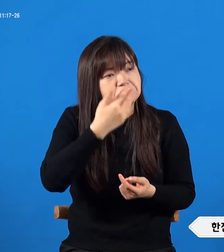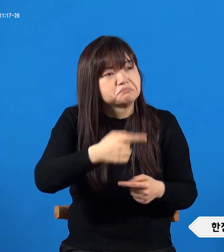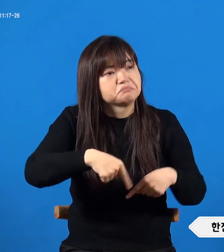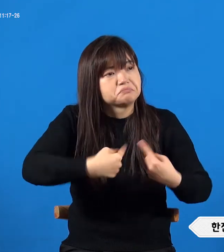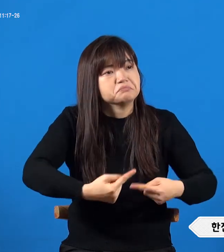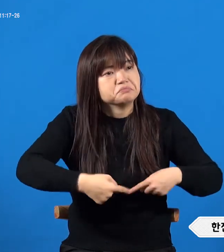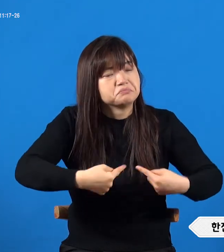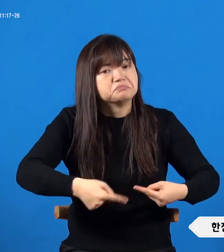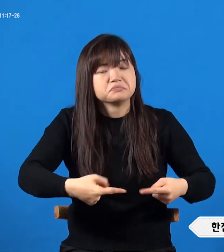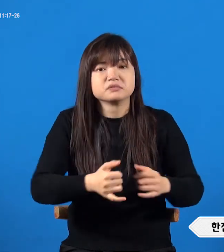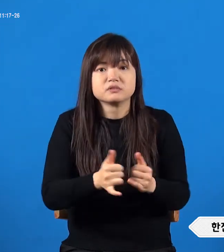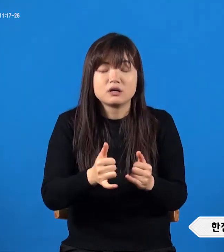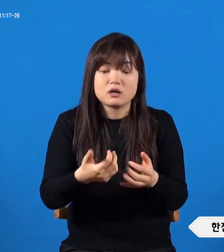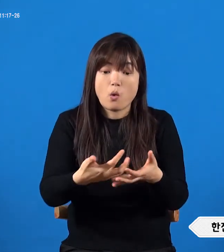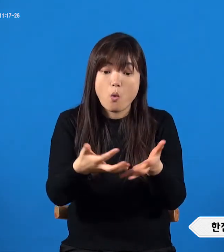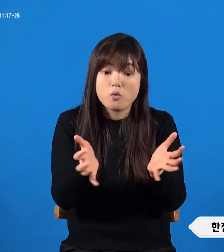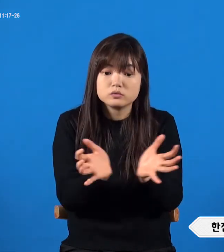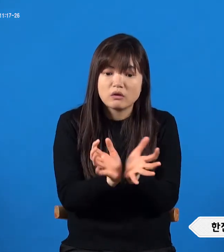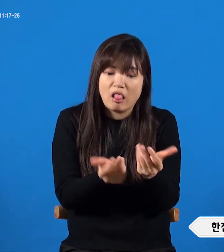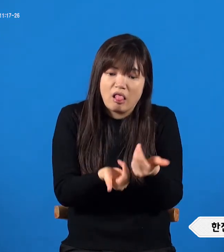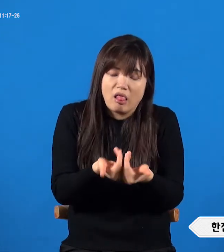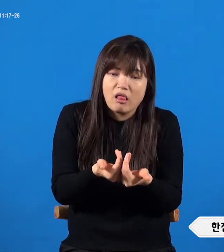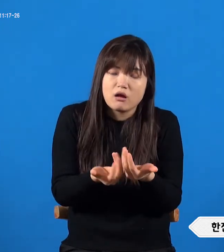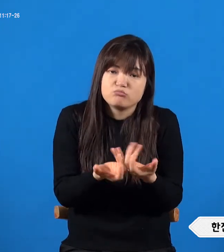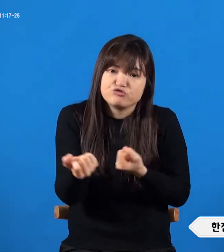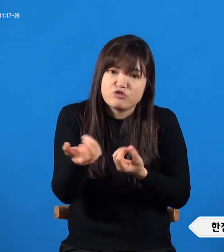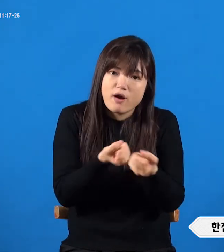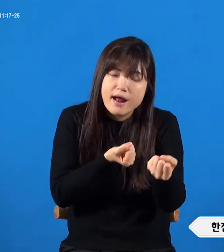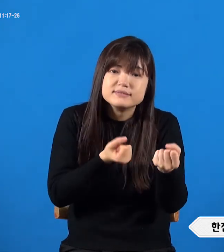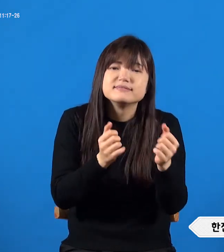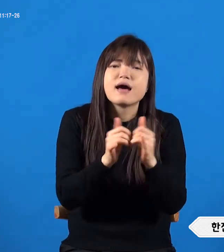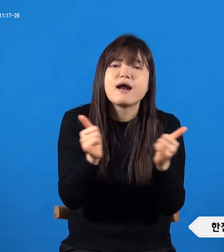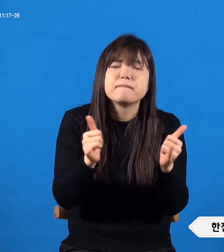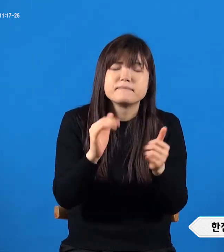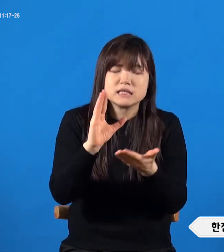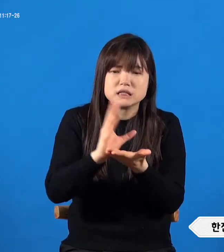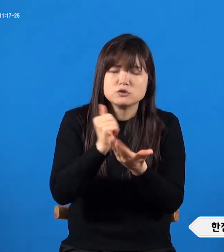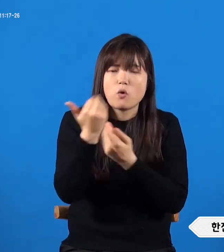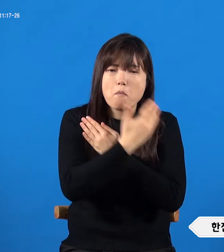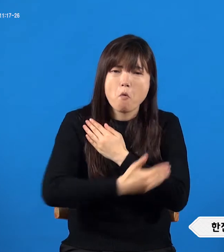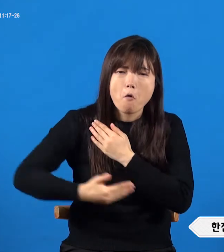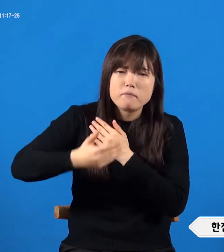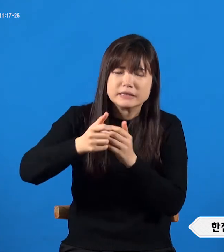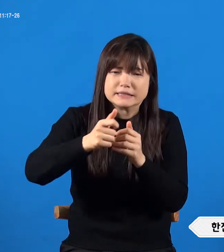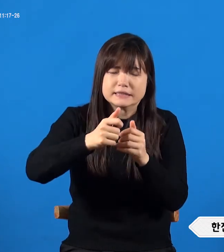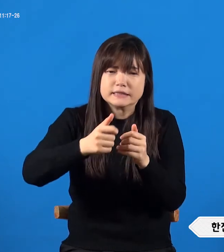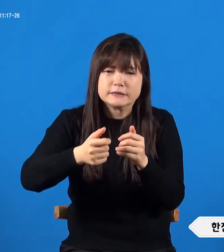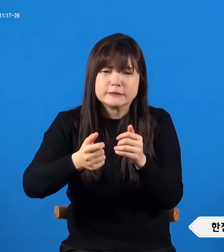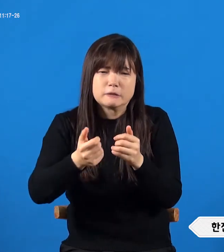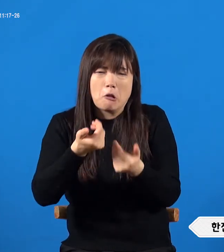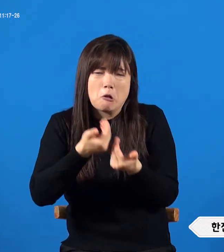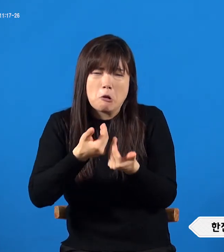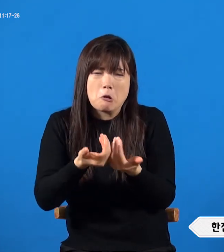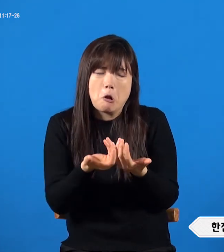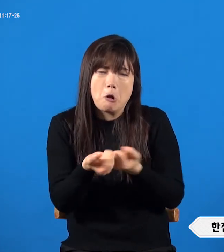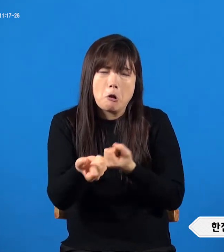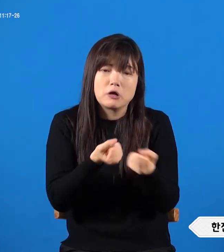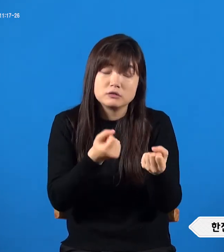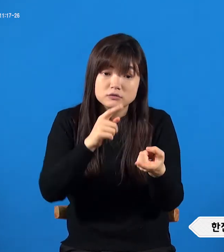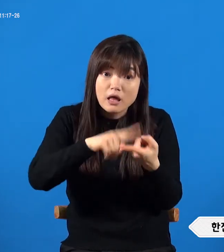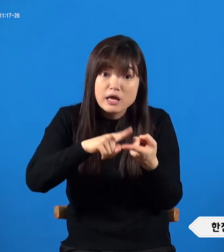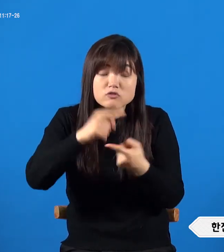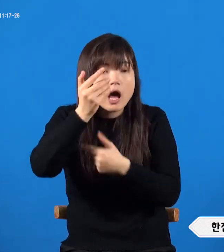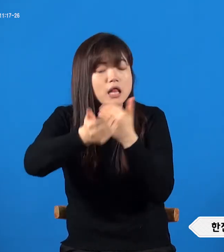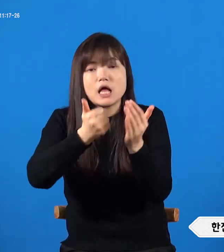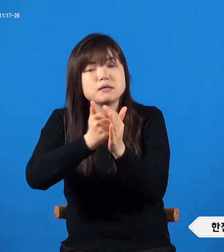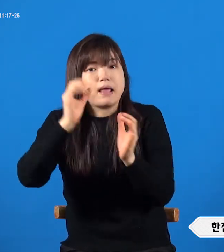사람, 공동체를 분열시키는 사람, 그리스도의 몸을 찢는 사람, 하나님께서